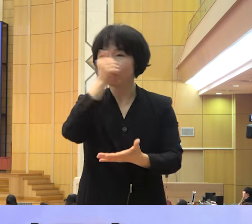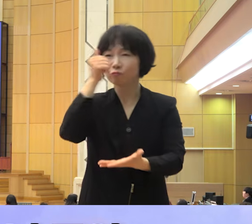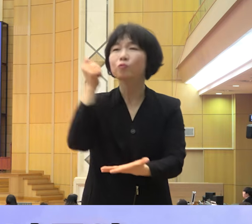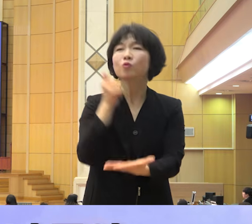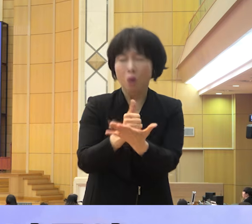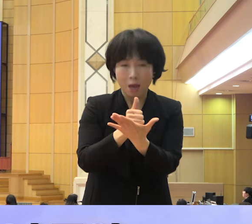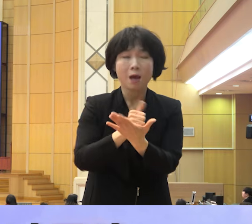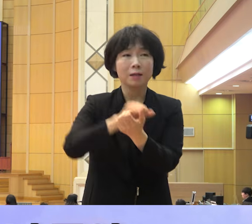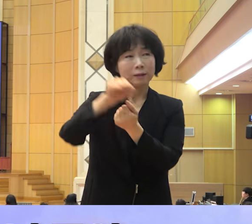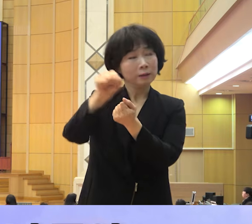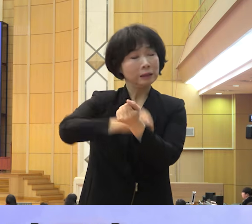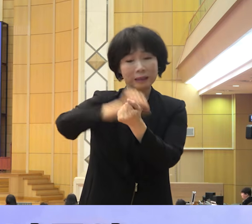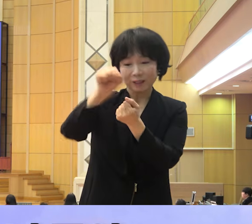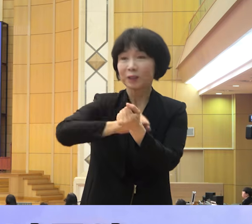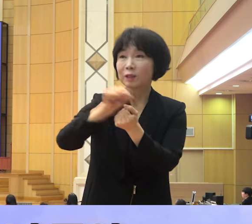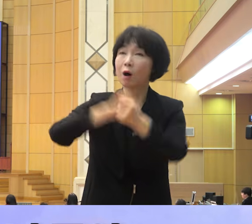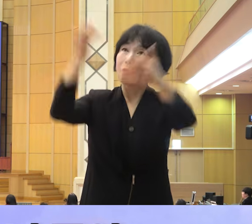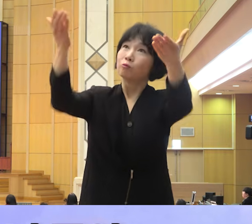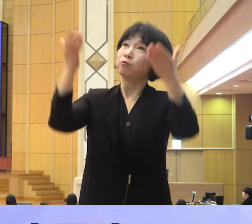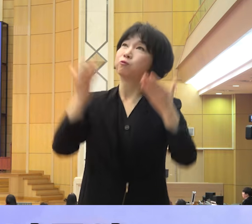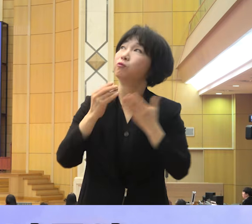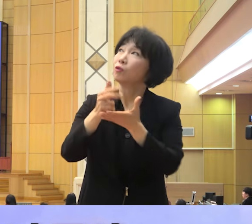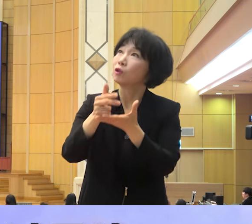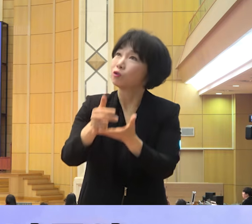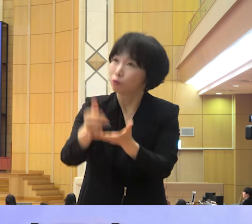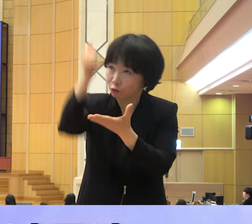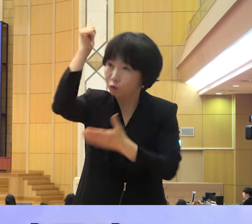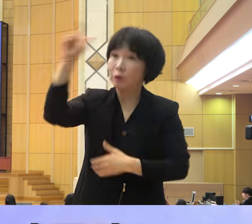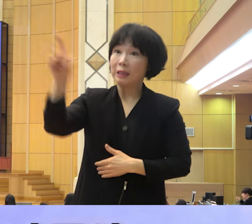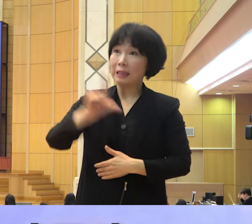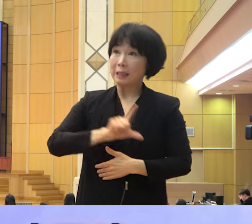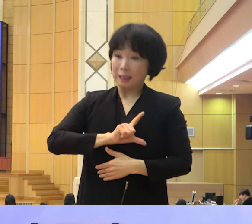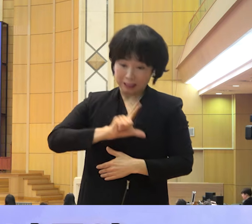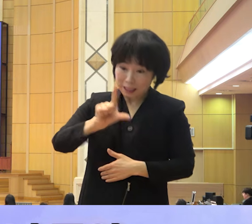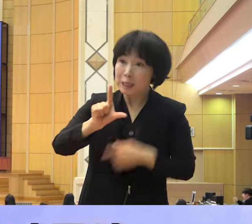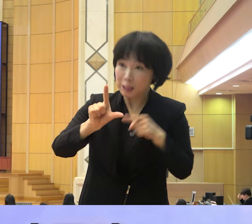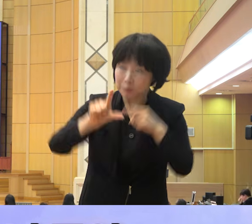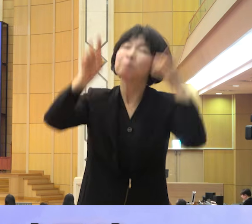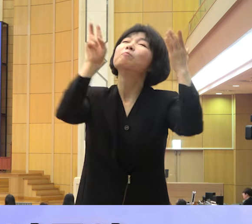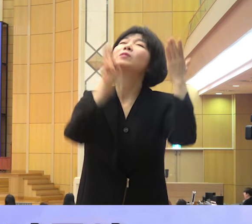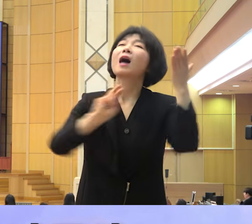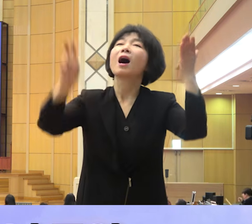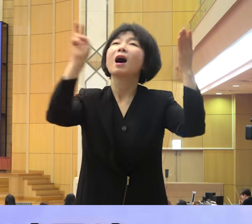내 죄를 씻으신 주 이름